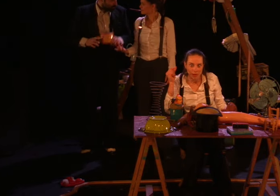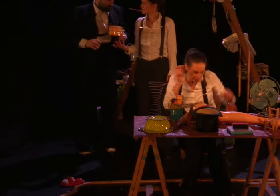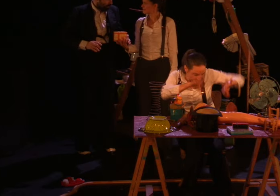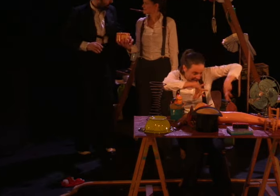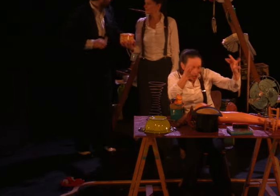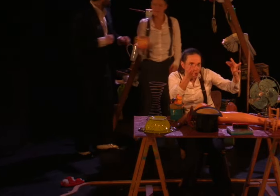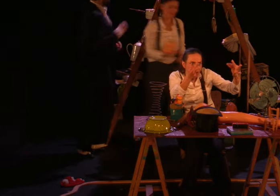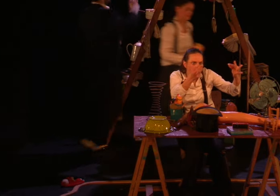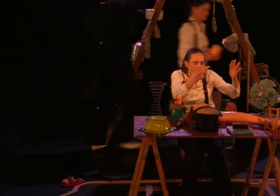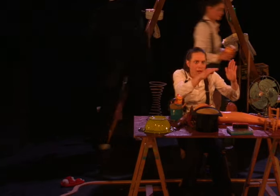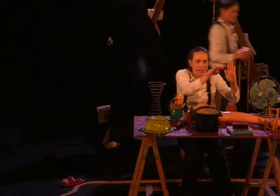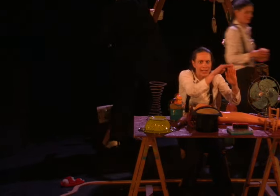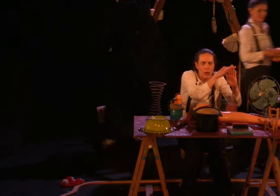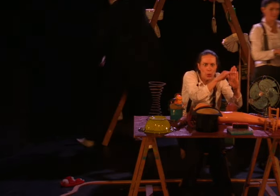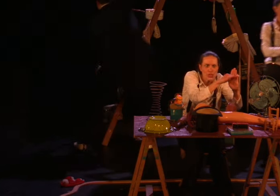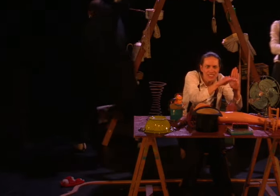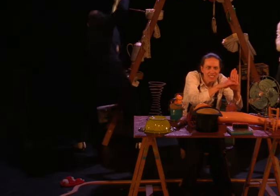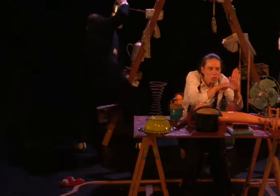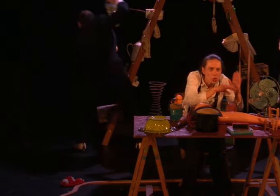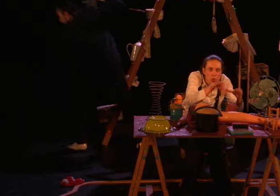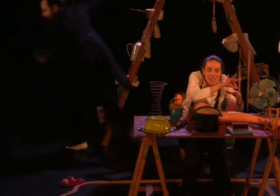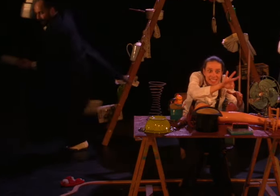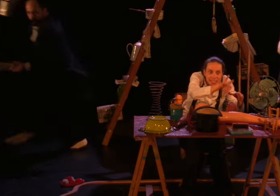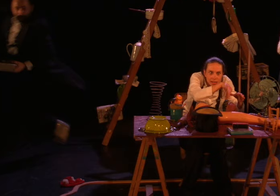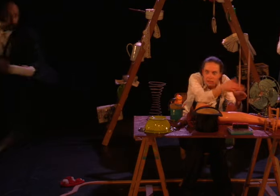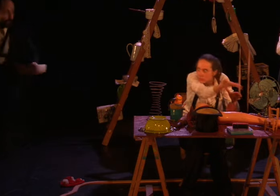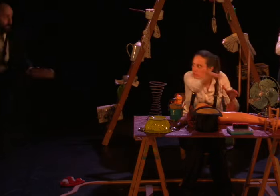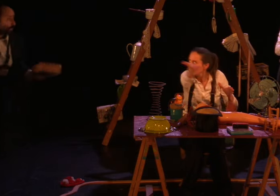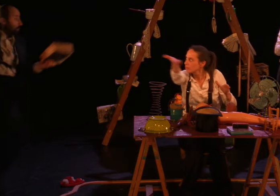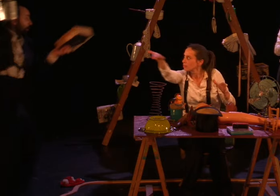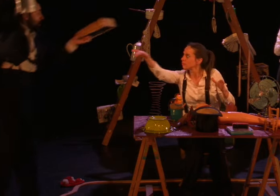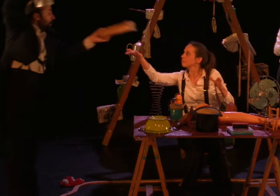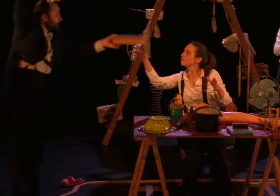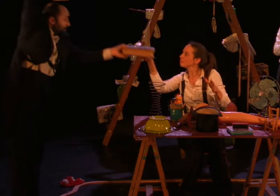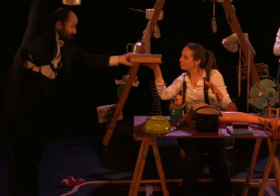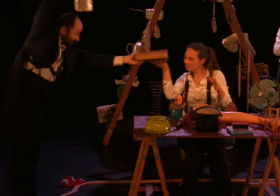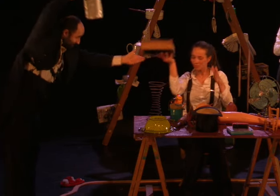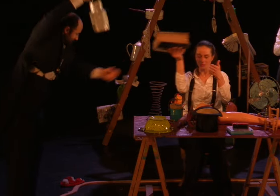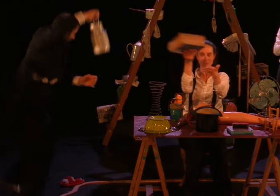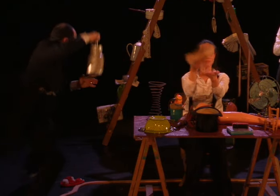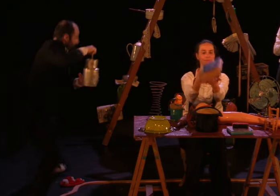Un homme dégota ses recettes de cuisine.